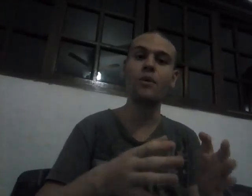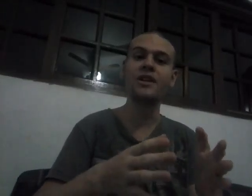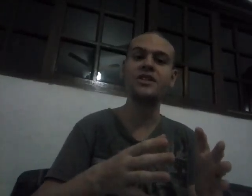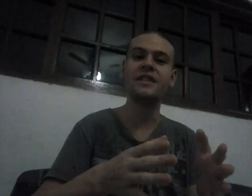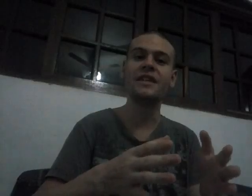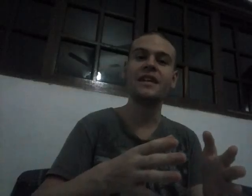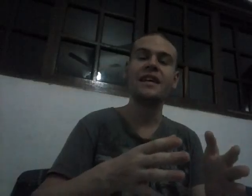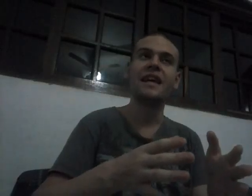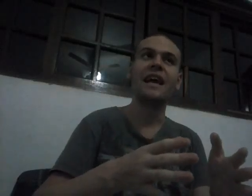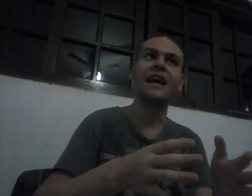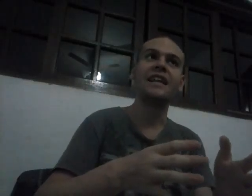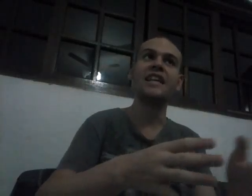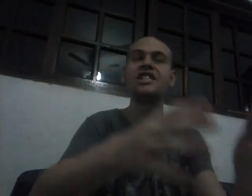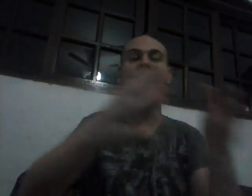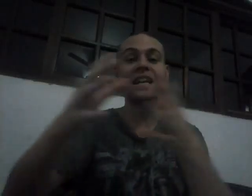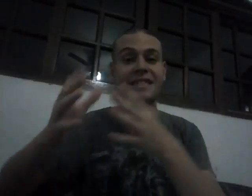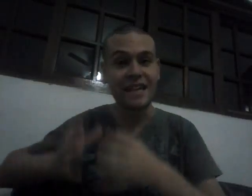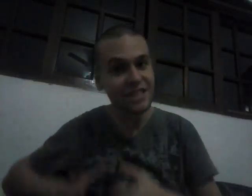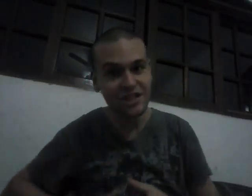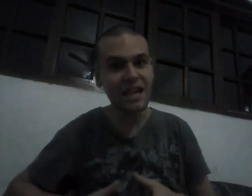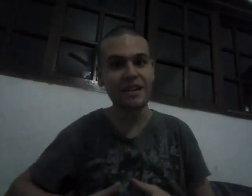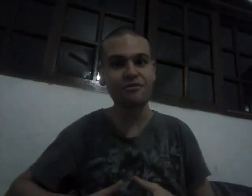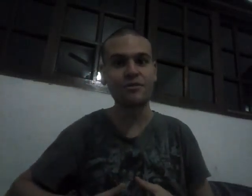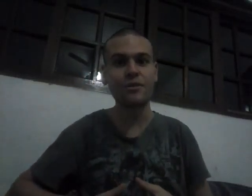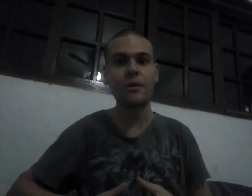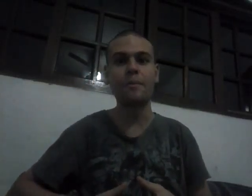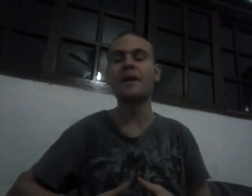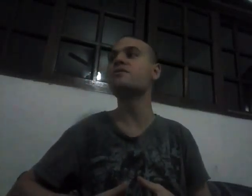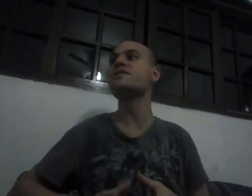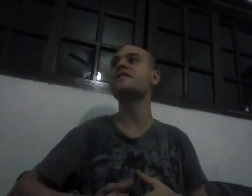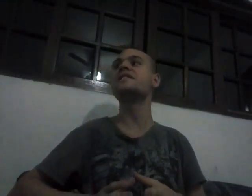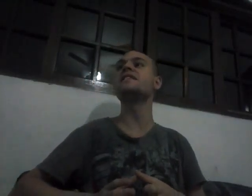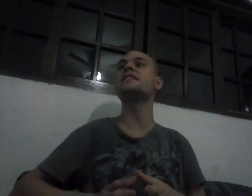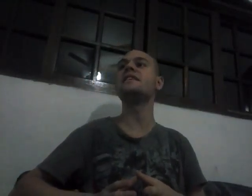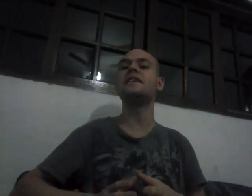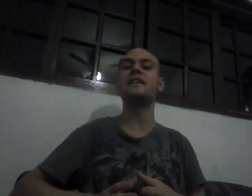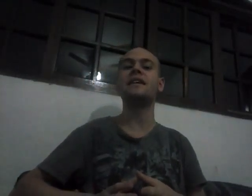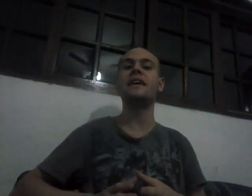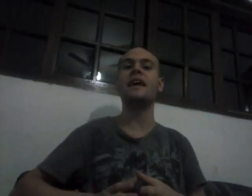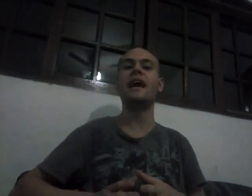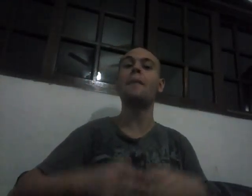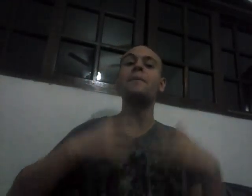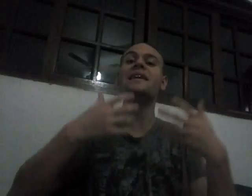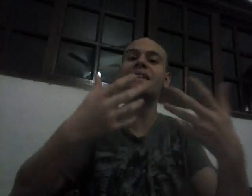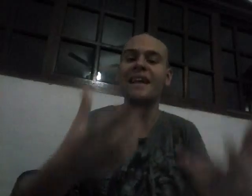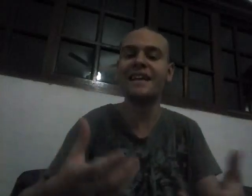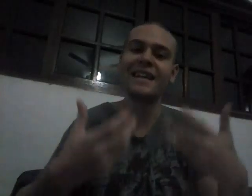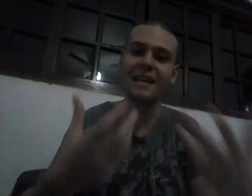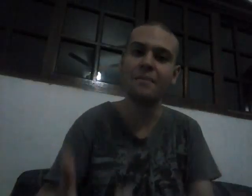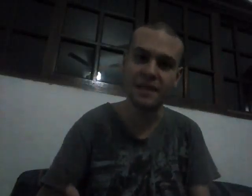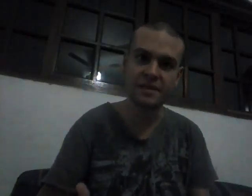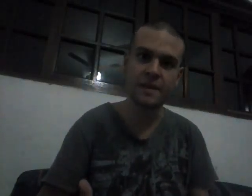pode deixar as regras de lado para conseguir aprender Libras.